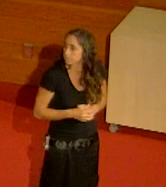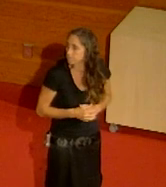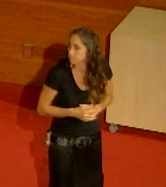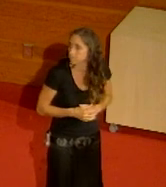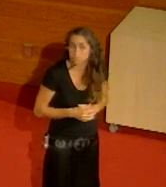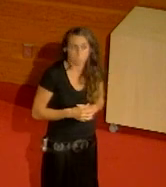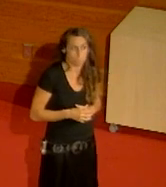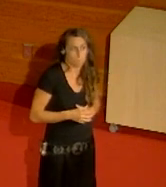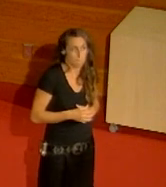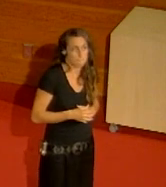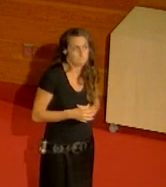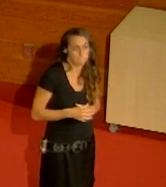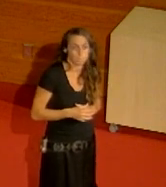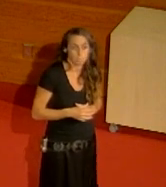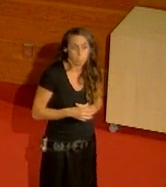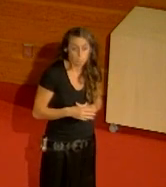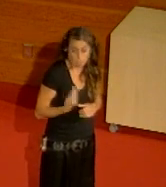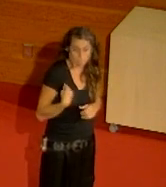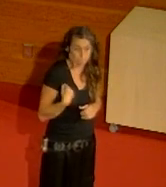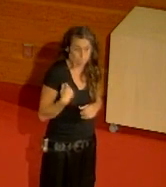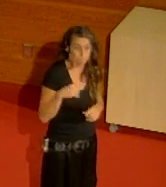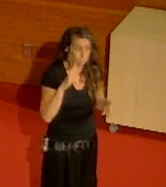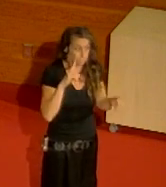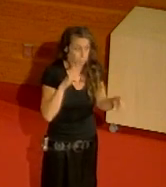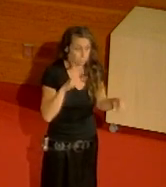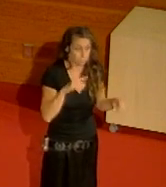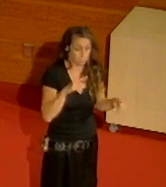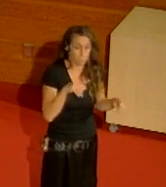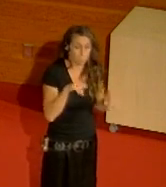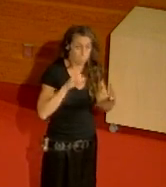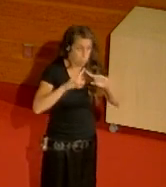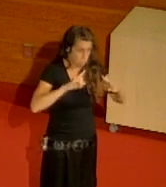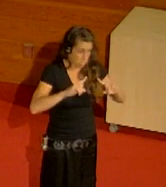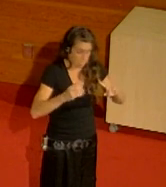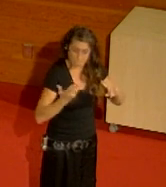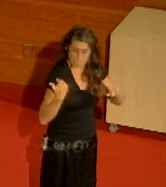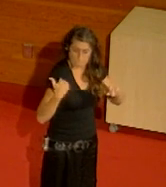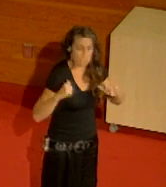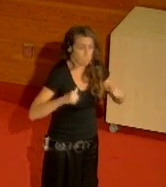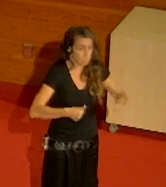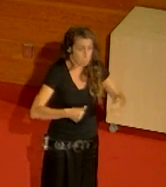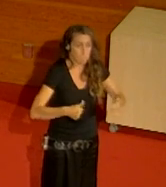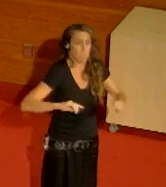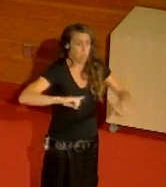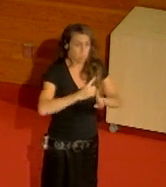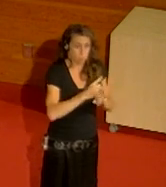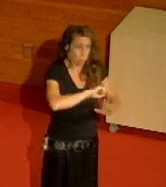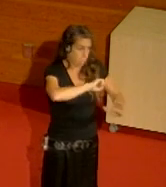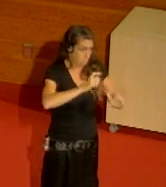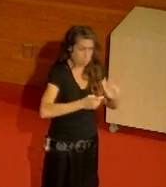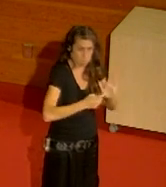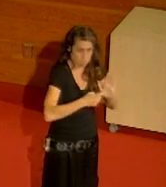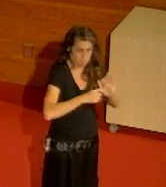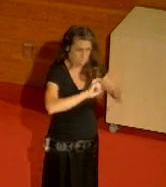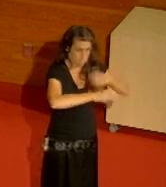de hecho es en las protestas desde que empezaron cuando empezaron contra la reforma judicial que luego les explicaré